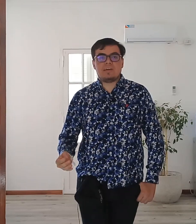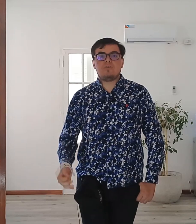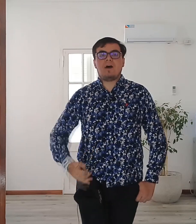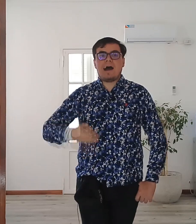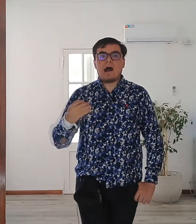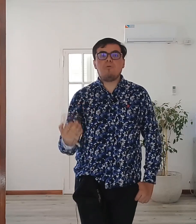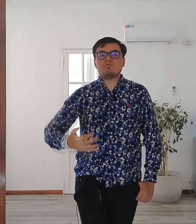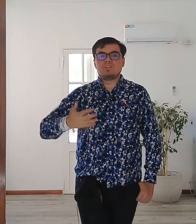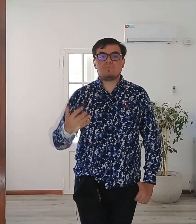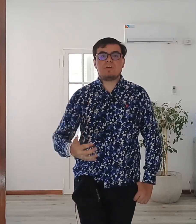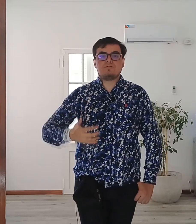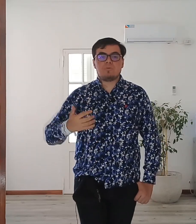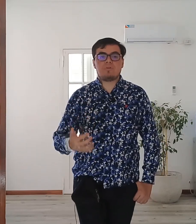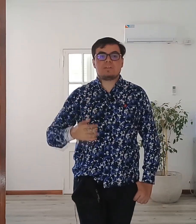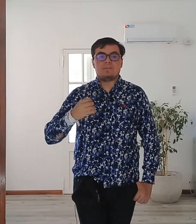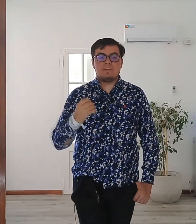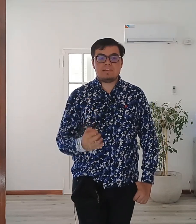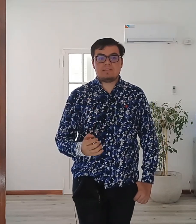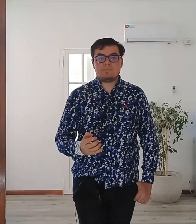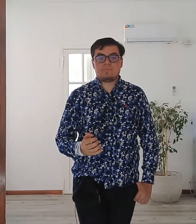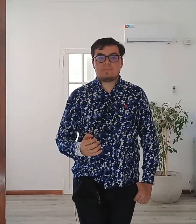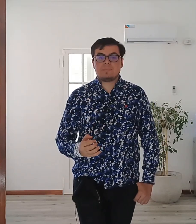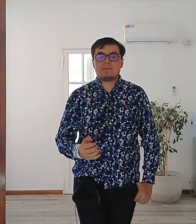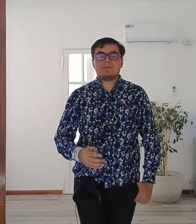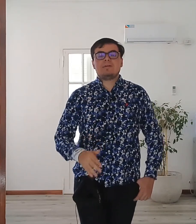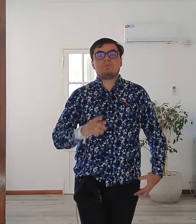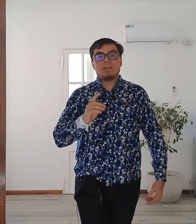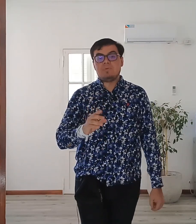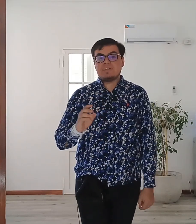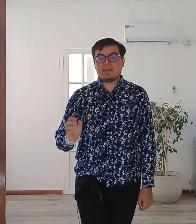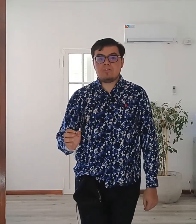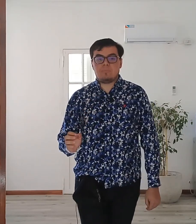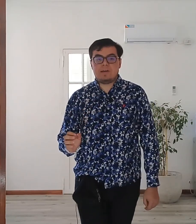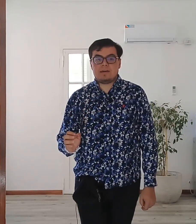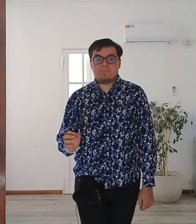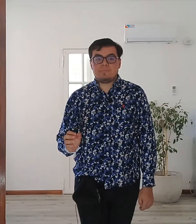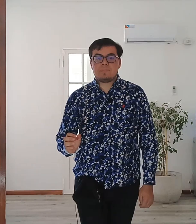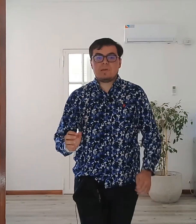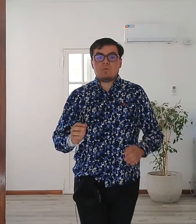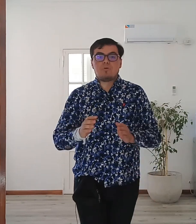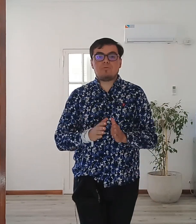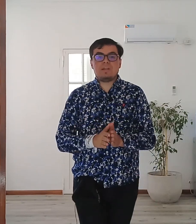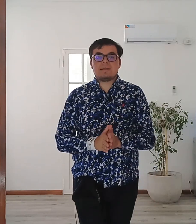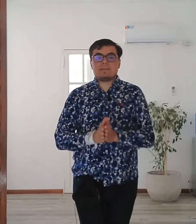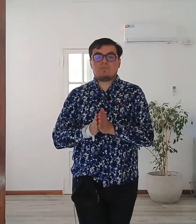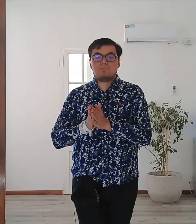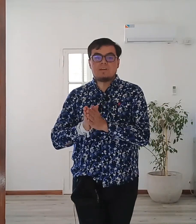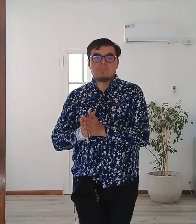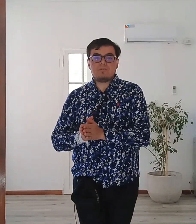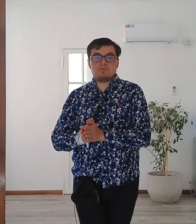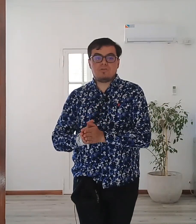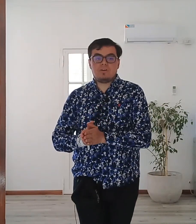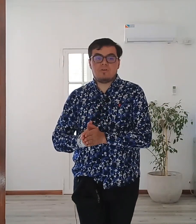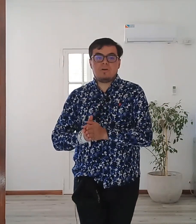protegido, aun si tuviera un soporte diferente. Pero la respuesta larga es compleja, porque un arte con un derrotero histórico